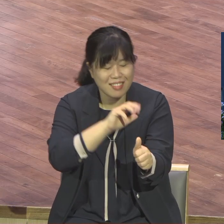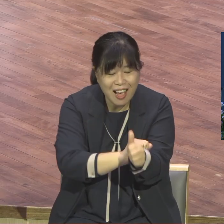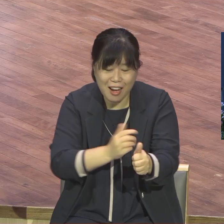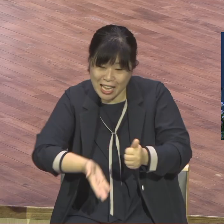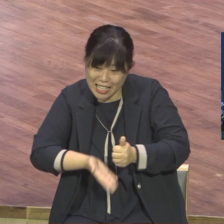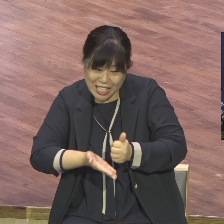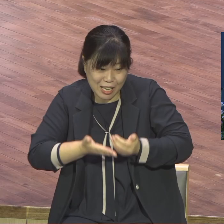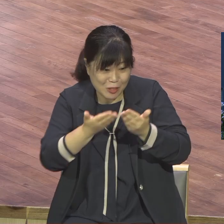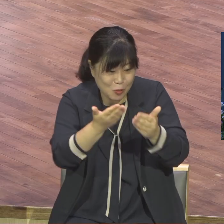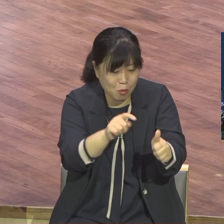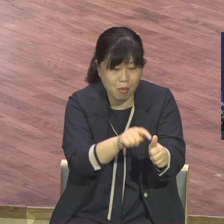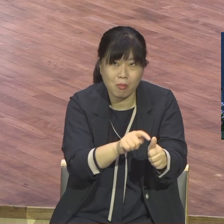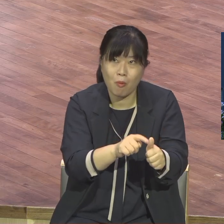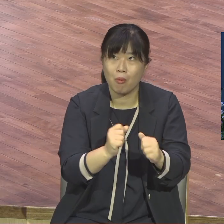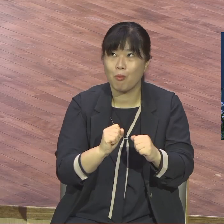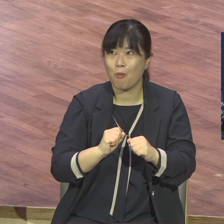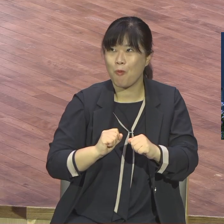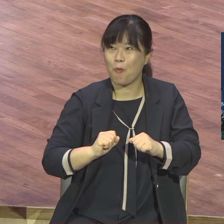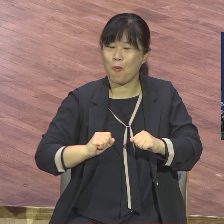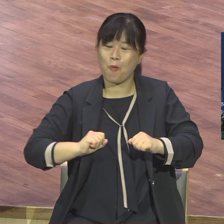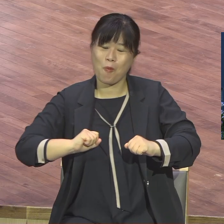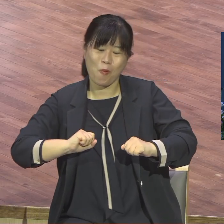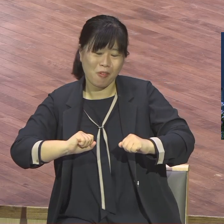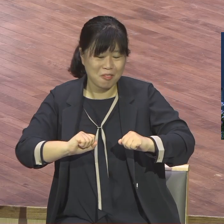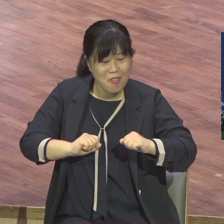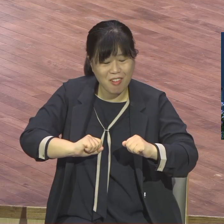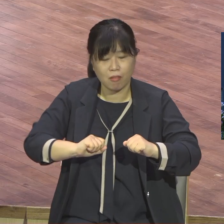아이고 뭐 칭찬 칭찬 다 내가 알고 있고